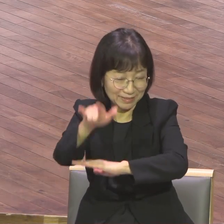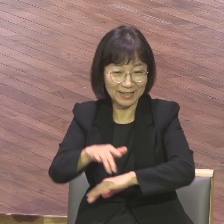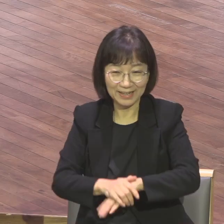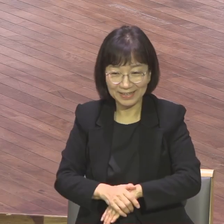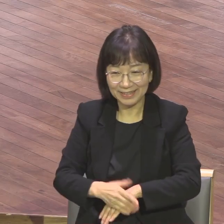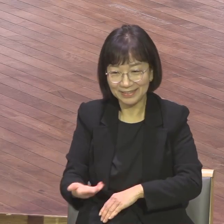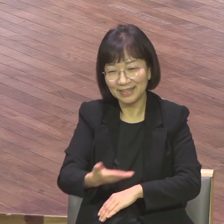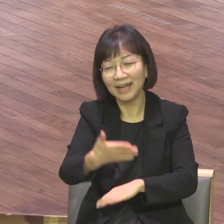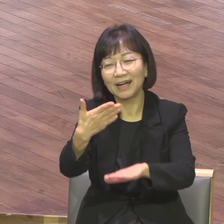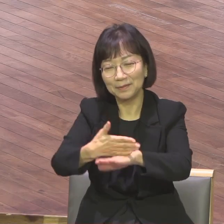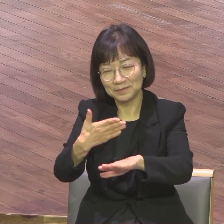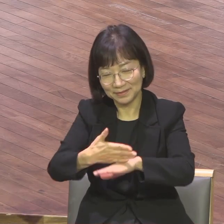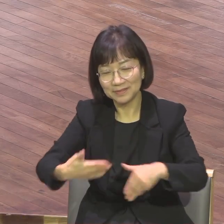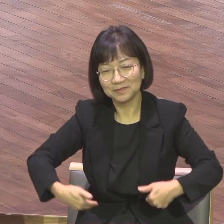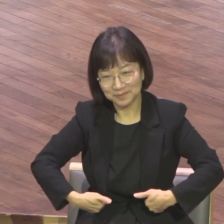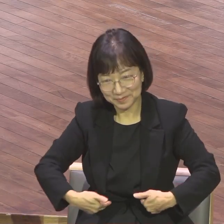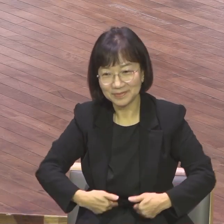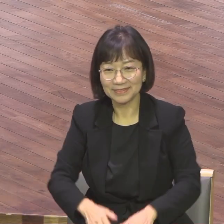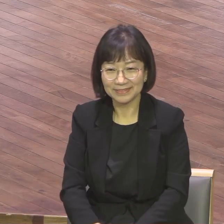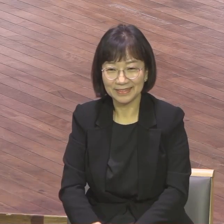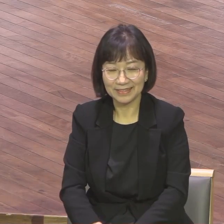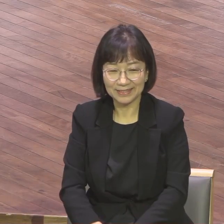나요.